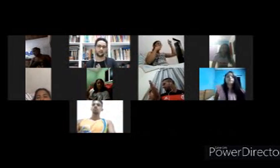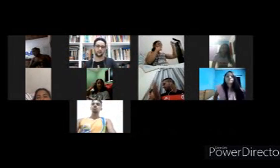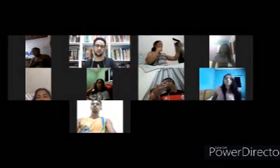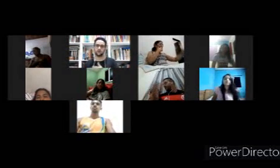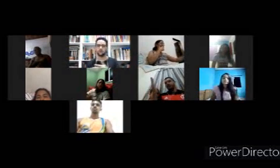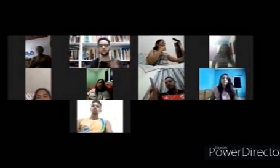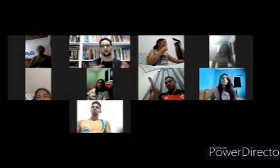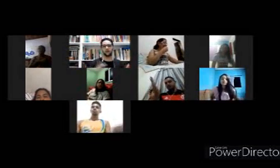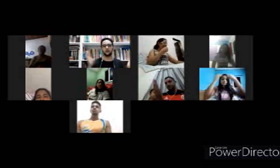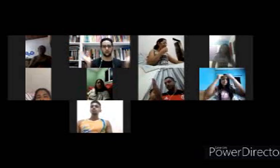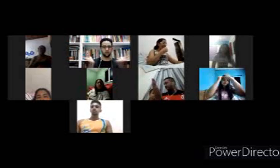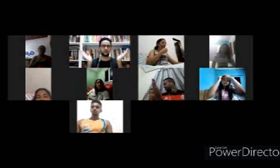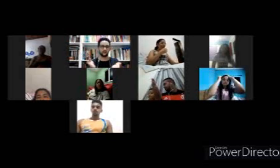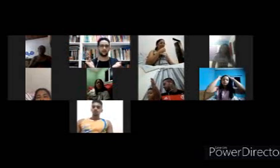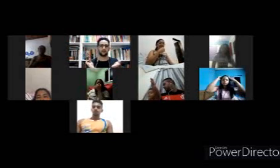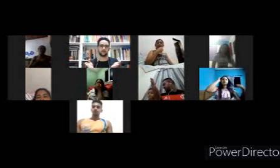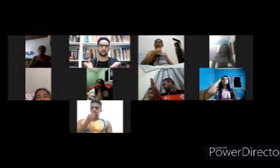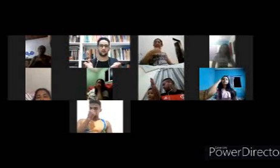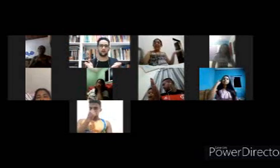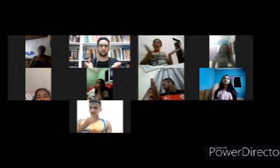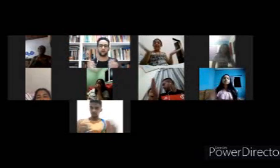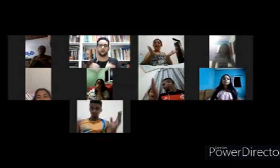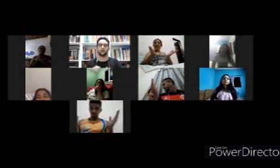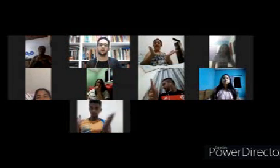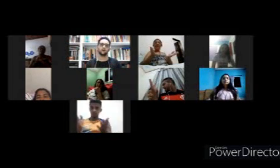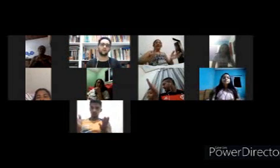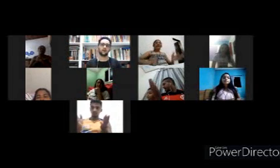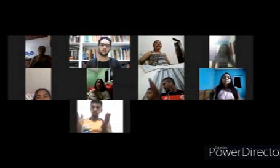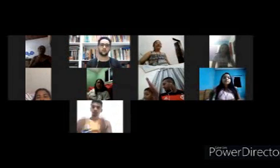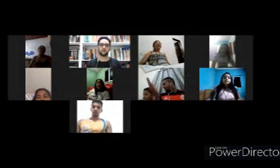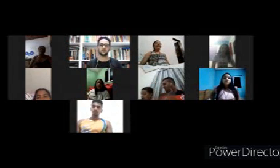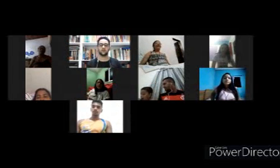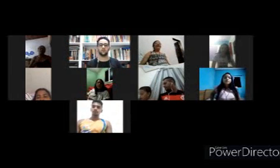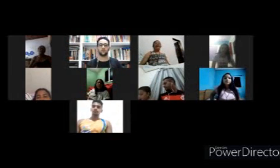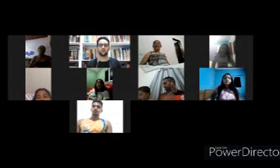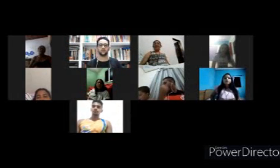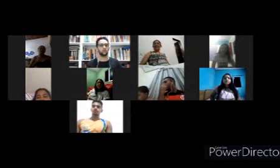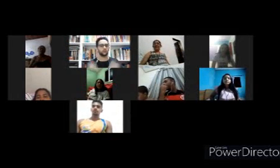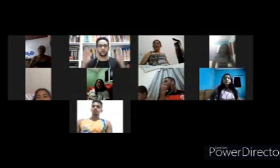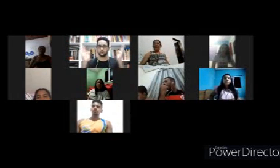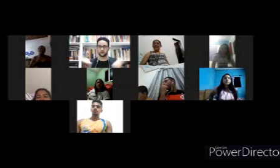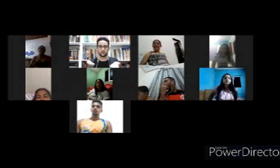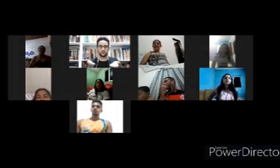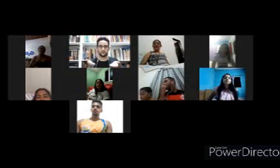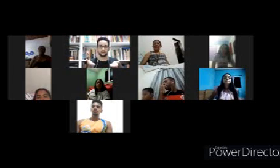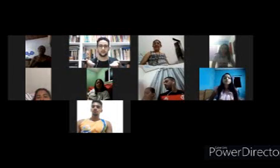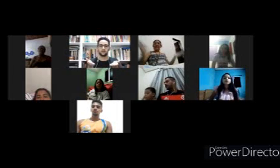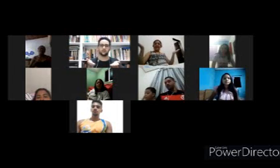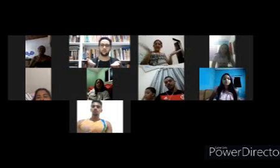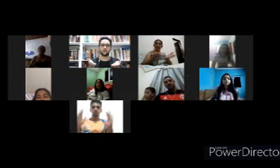representa uma coisa e duas vezes representa outra. Se eu vou falar que eu vou fazer alguma coisa hoje, eu faço só uma vez. Se eu vou falar que eu vou